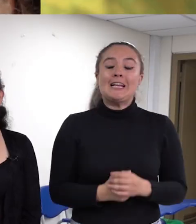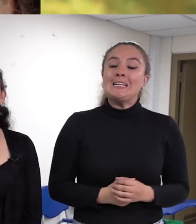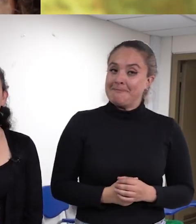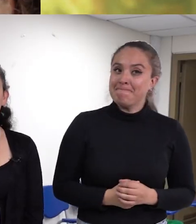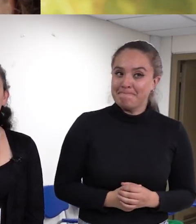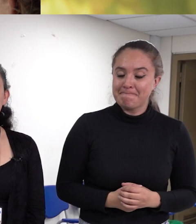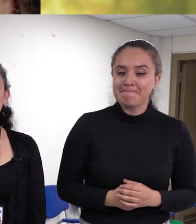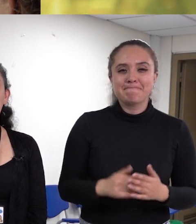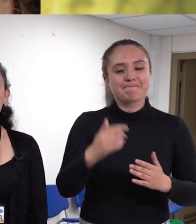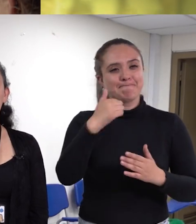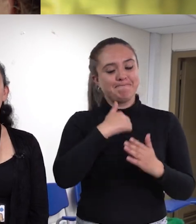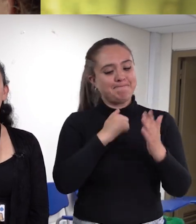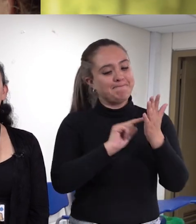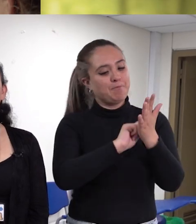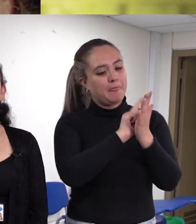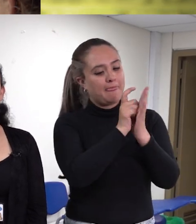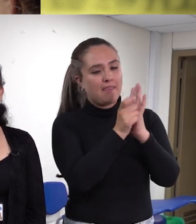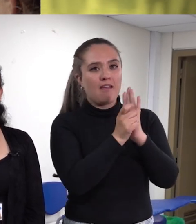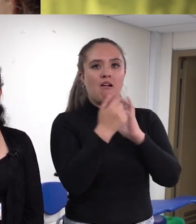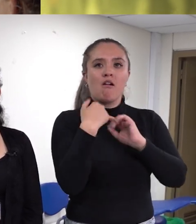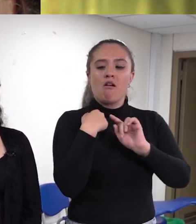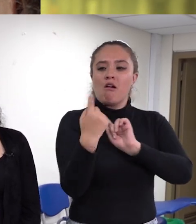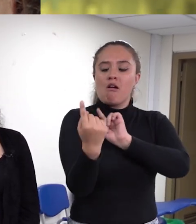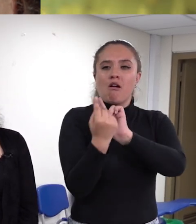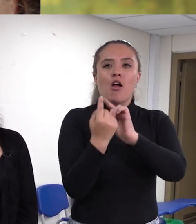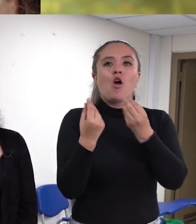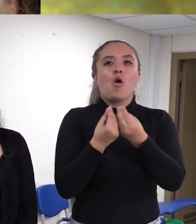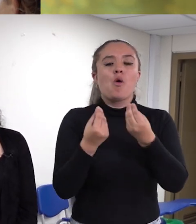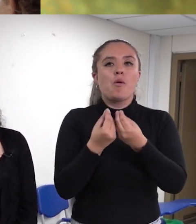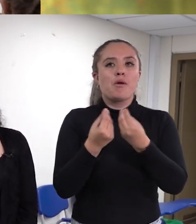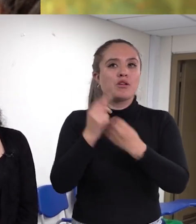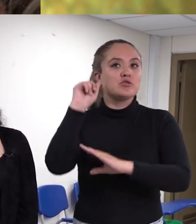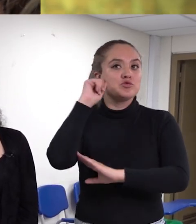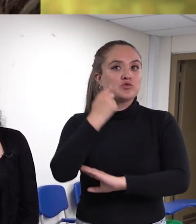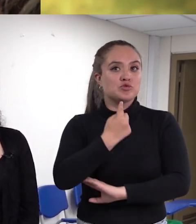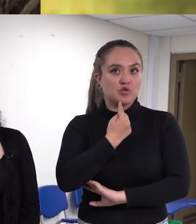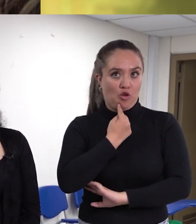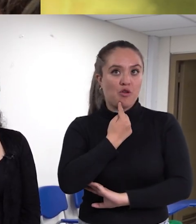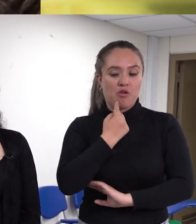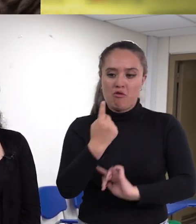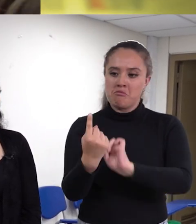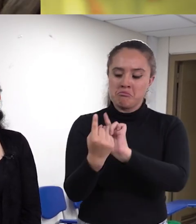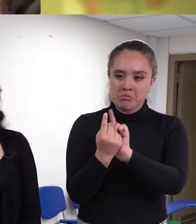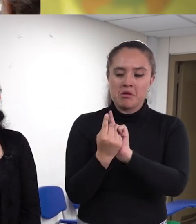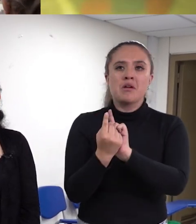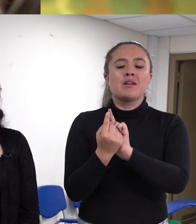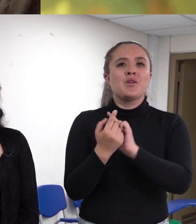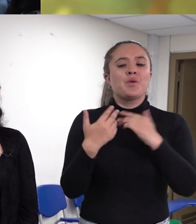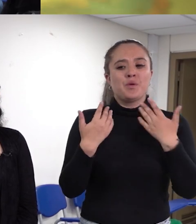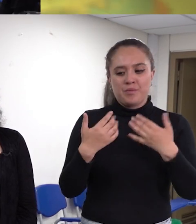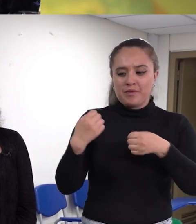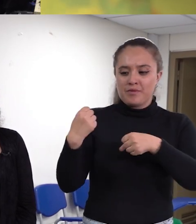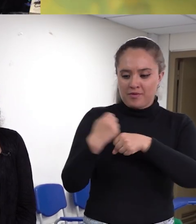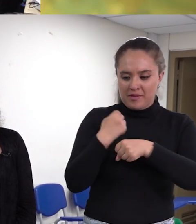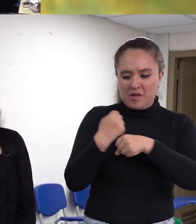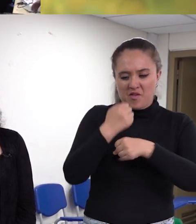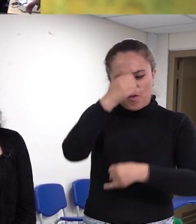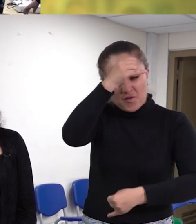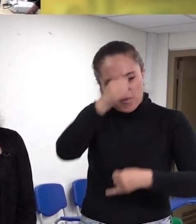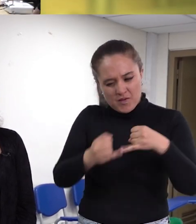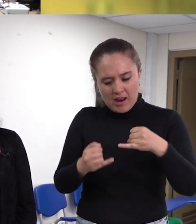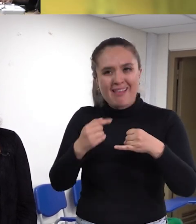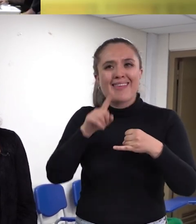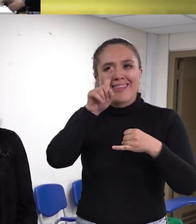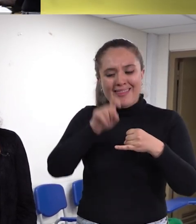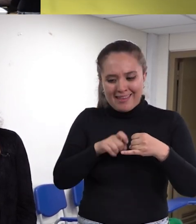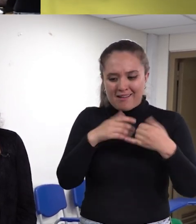Pues en las electivas tuve un encuentro con una compañera sorda y era un trabajo ya de final que